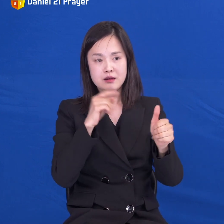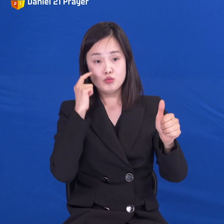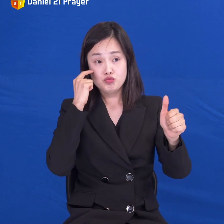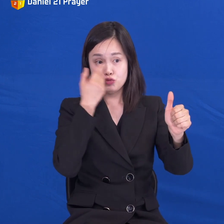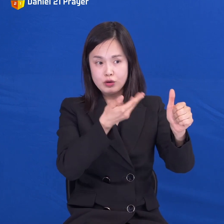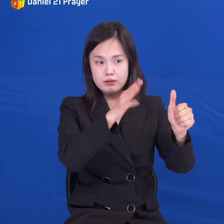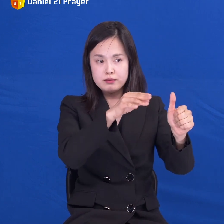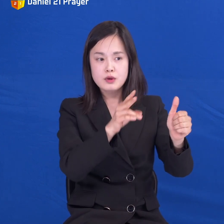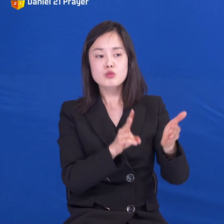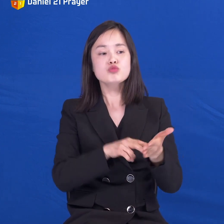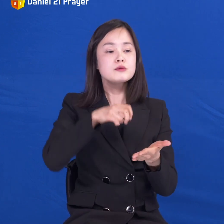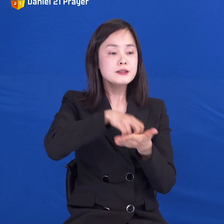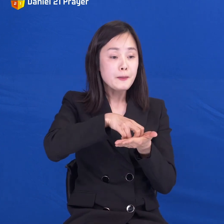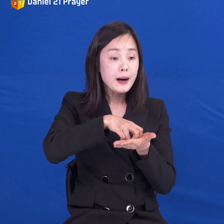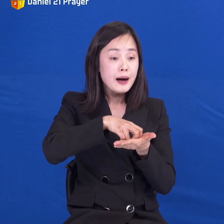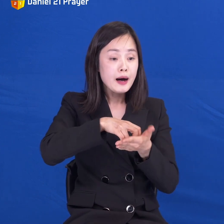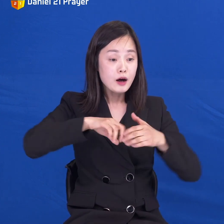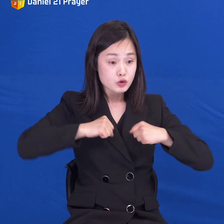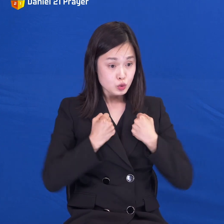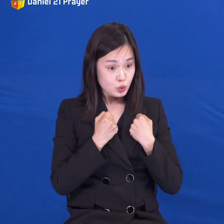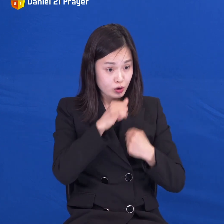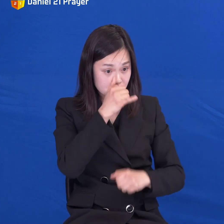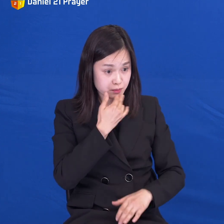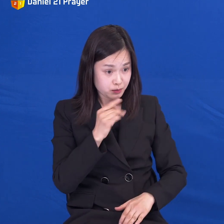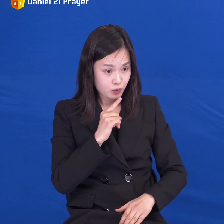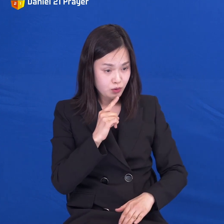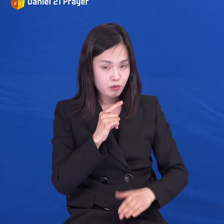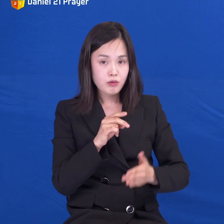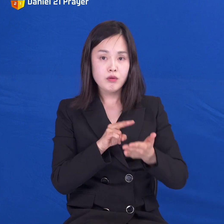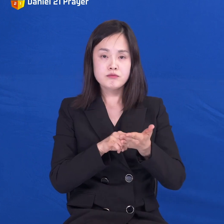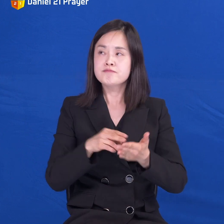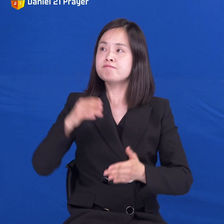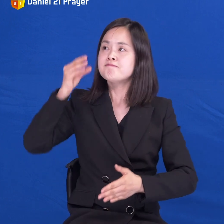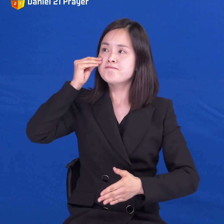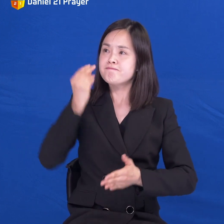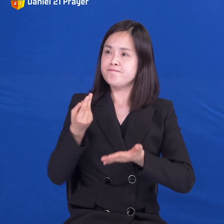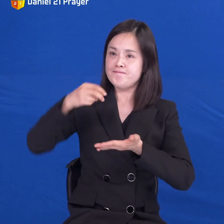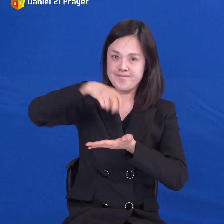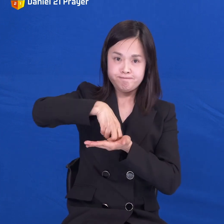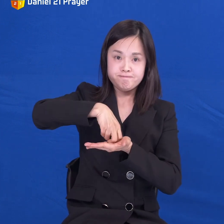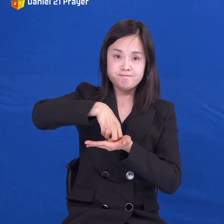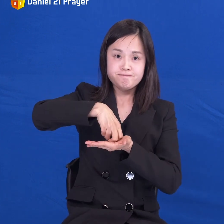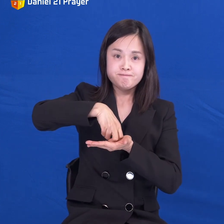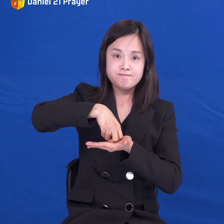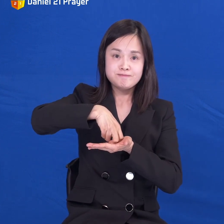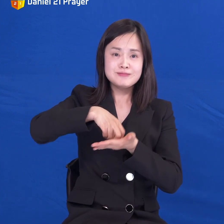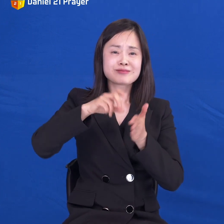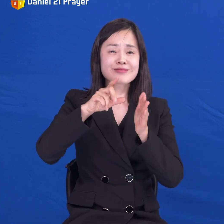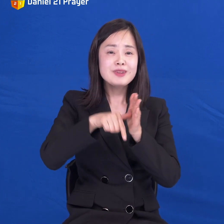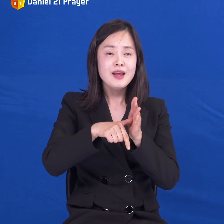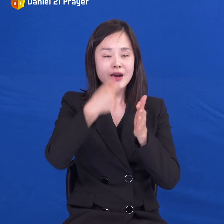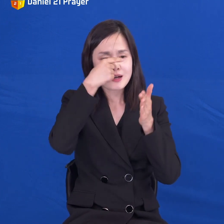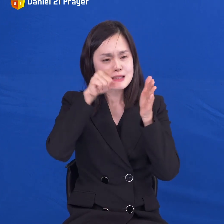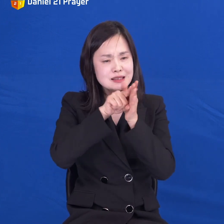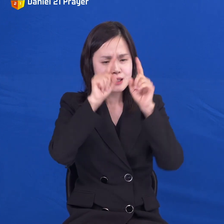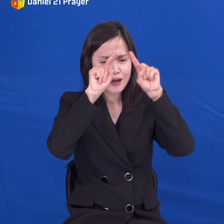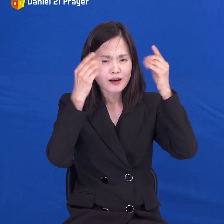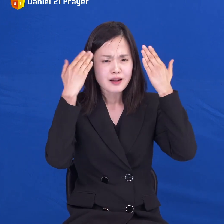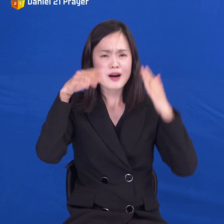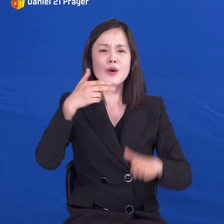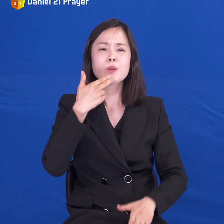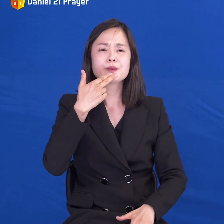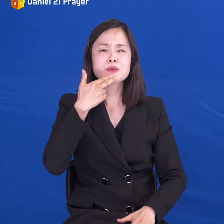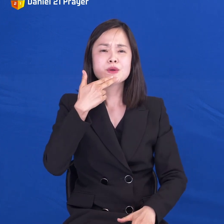했더니 딱 부른 거예요. 그때는 신학교를 보낼 수가 없었어요. 그래서 제가 성경을 가르치고